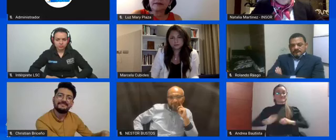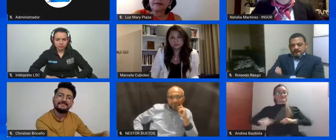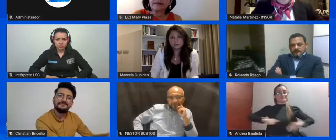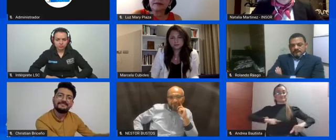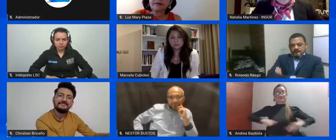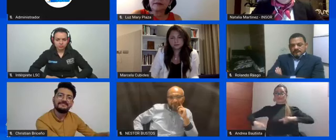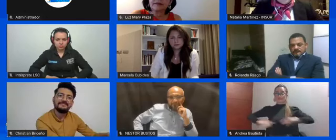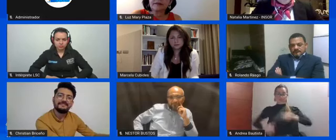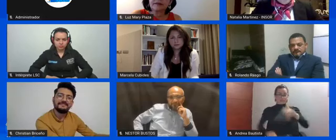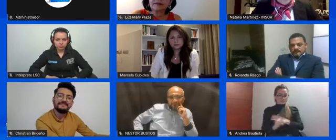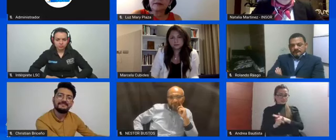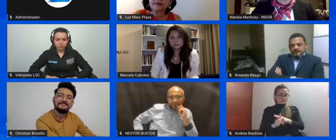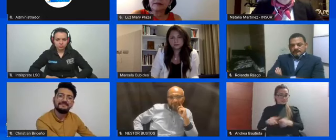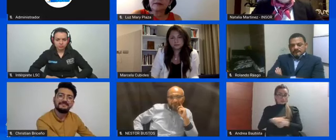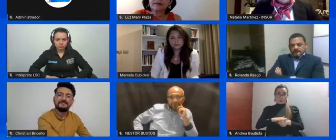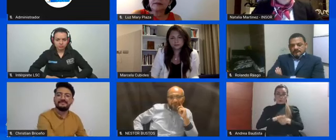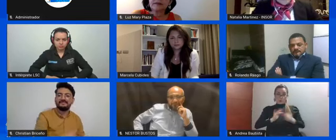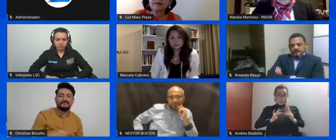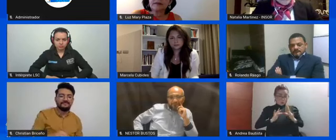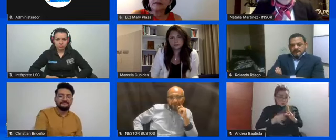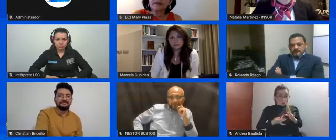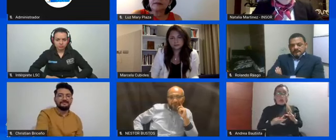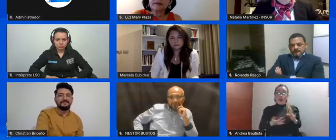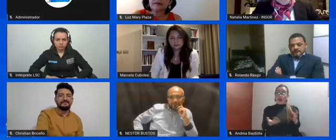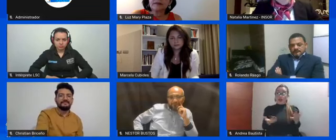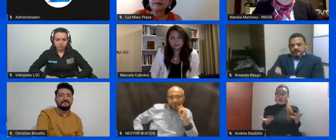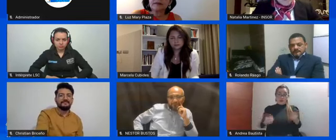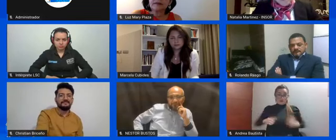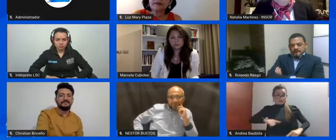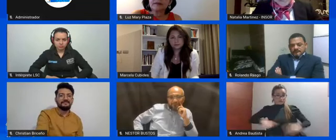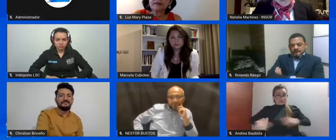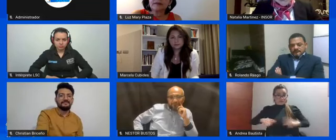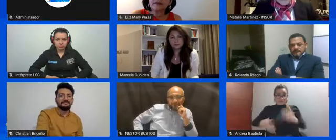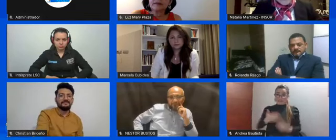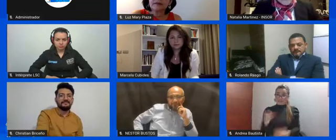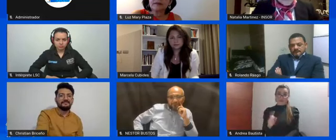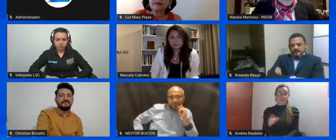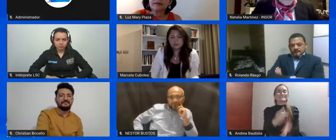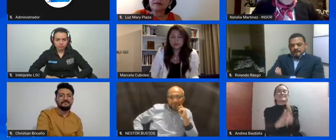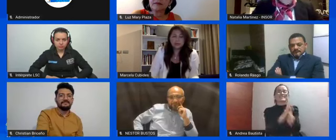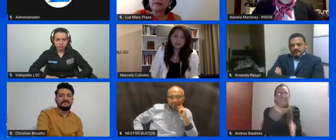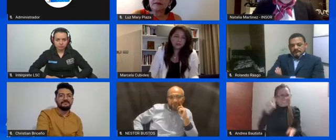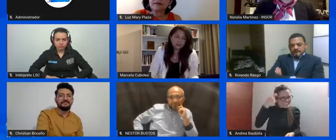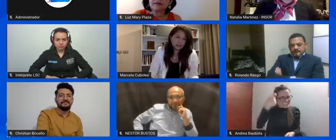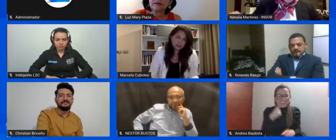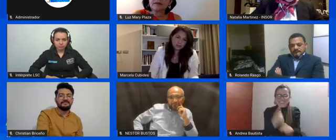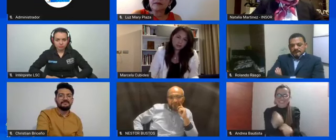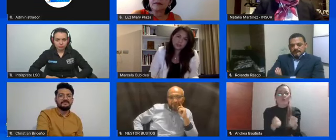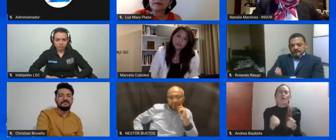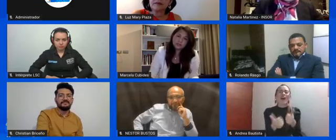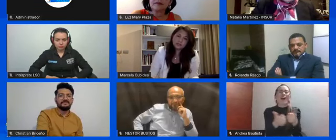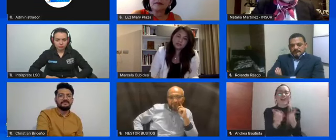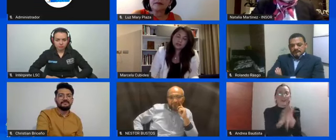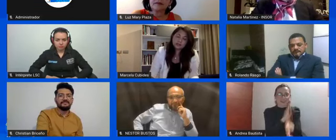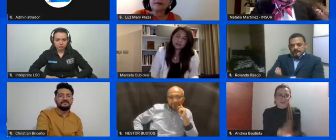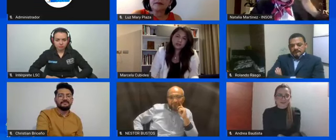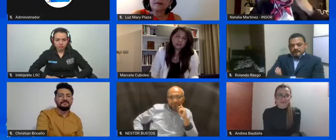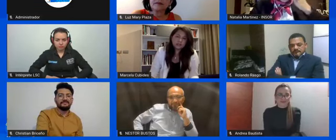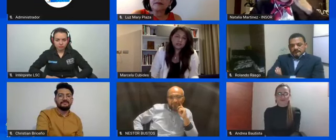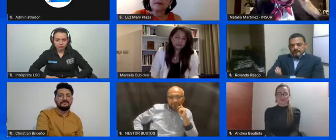implica la gestión de una entidad así. ¿Qué fue lo que más te retó? El reto más grande